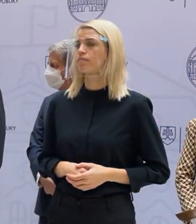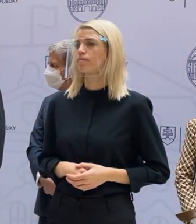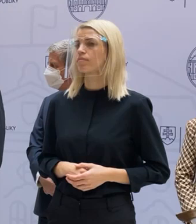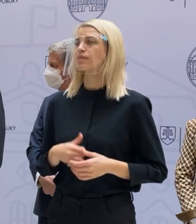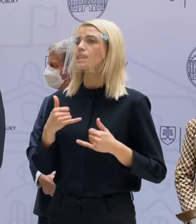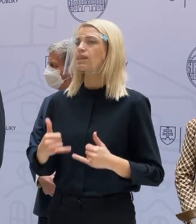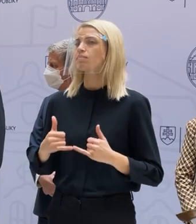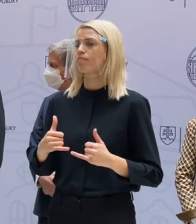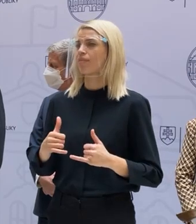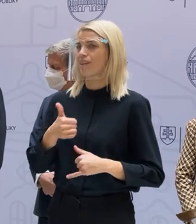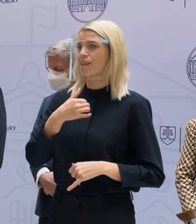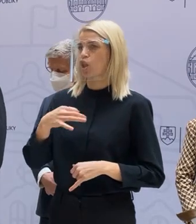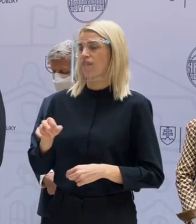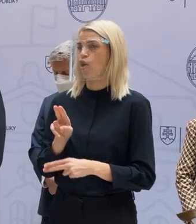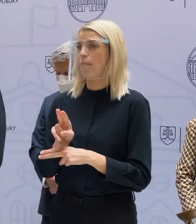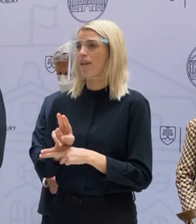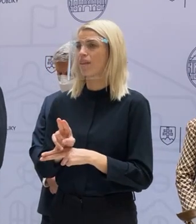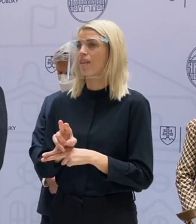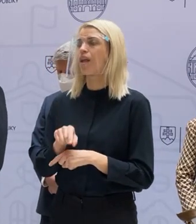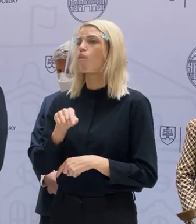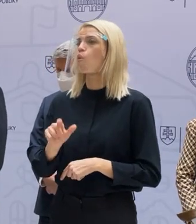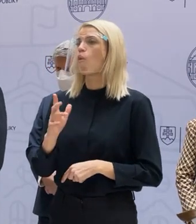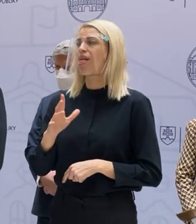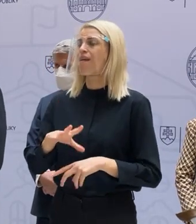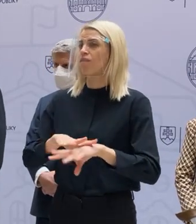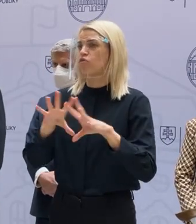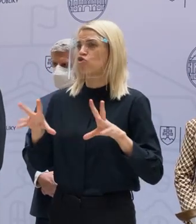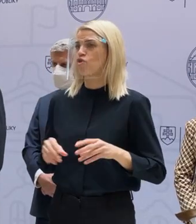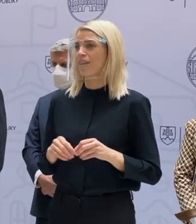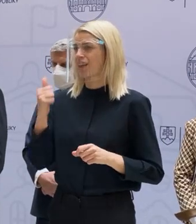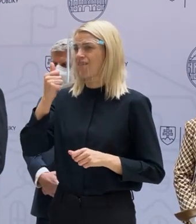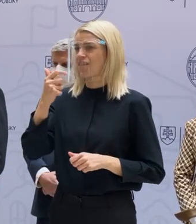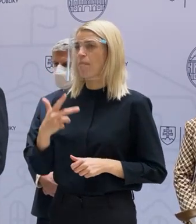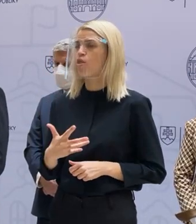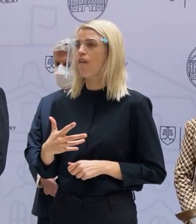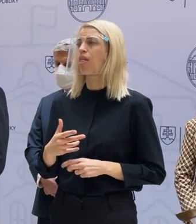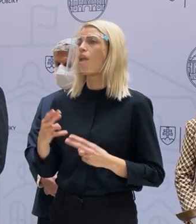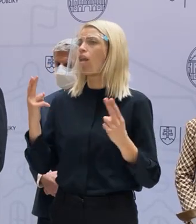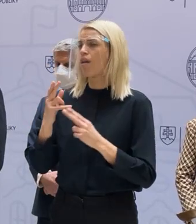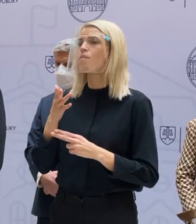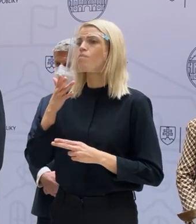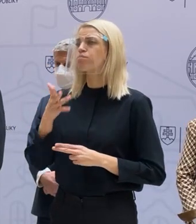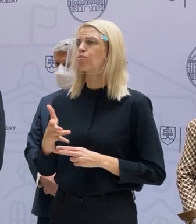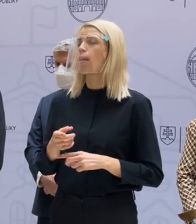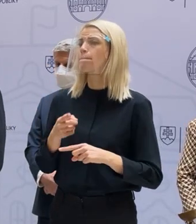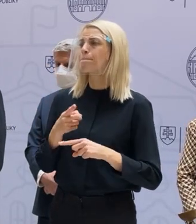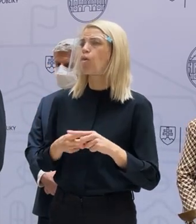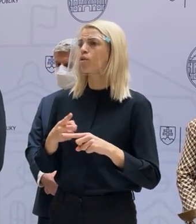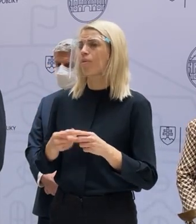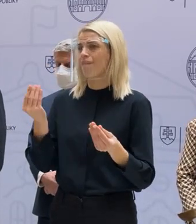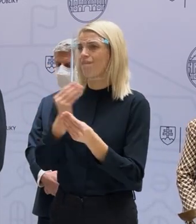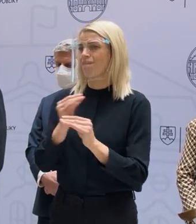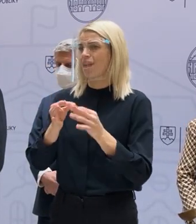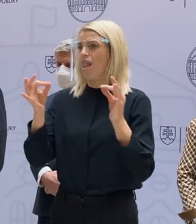Prejdem k tým jednotlivým opatreniam. Nie sú to všetky, ktoré sú tu vymenované. Samozrejme, tie budú podrobne zadefinované vo